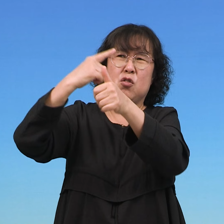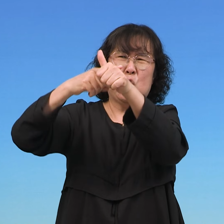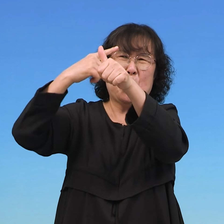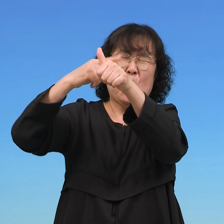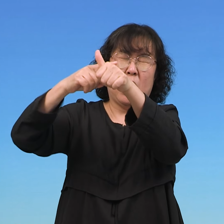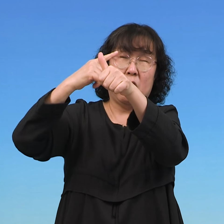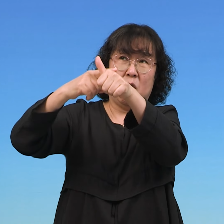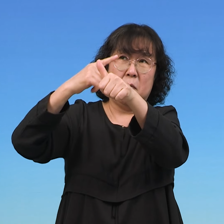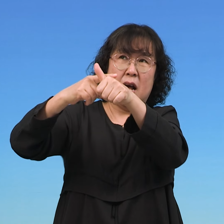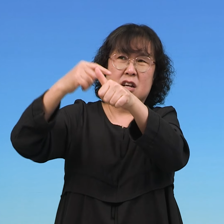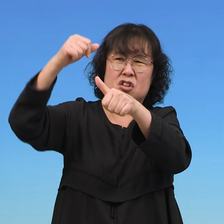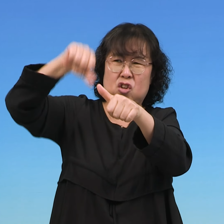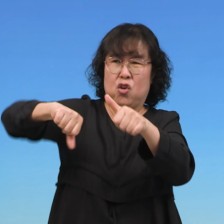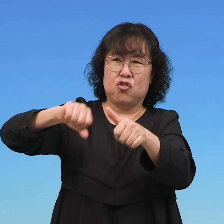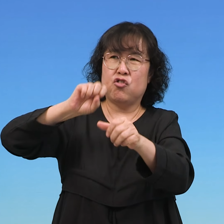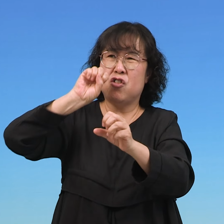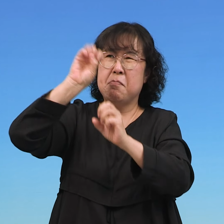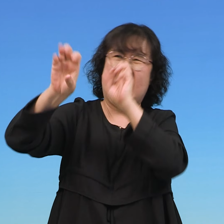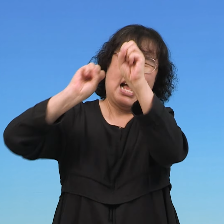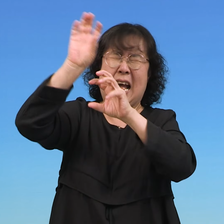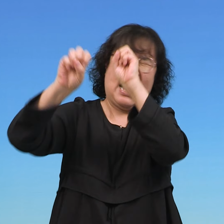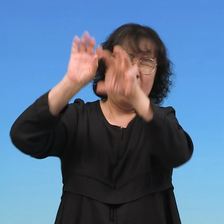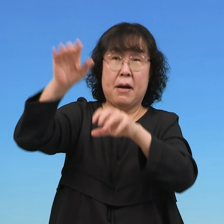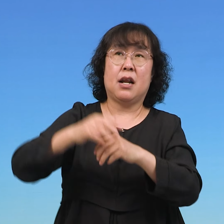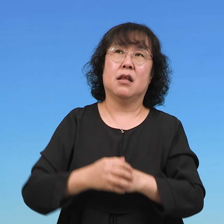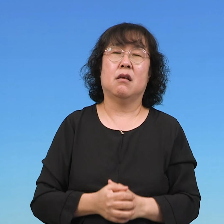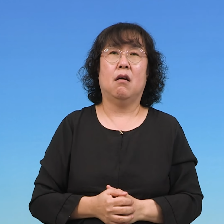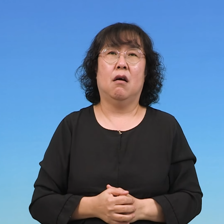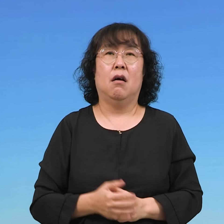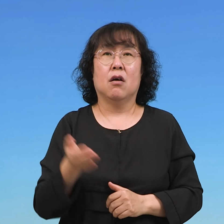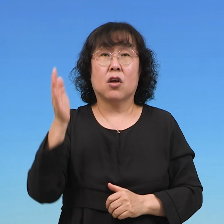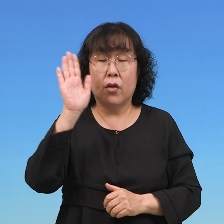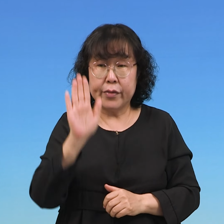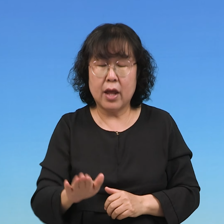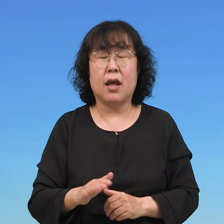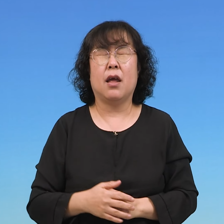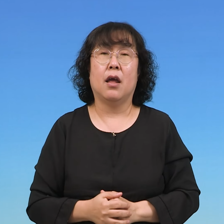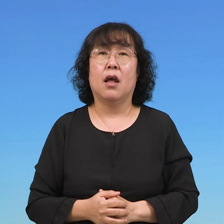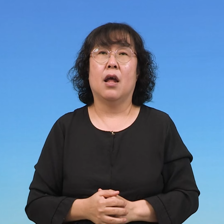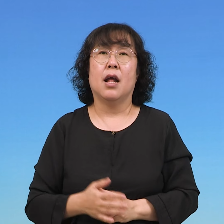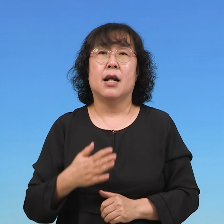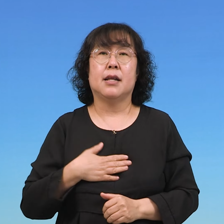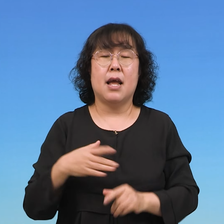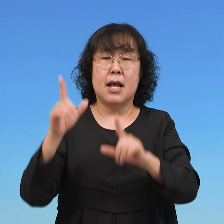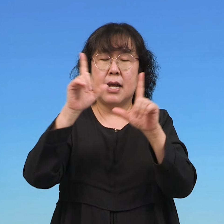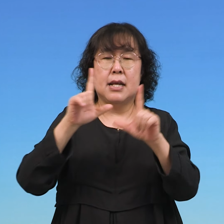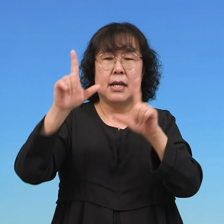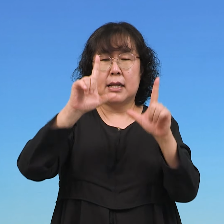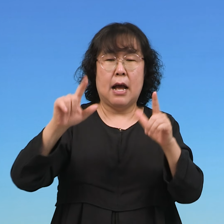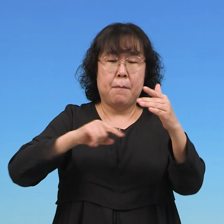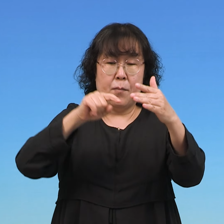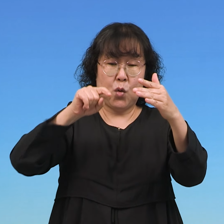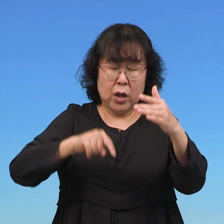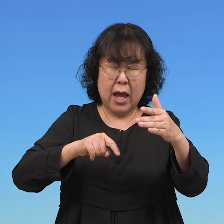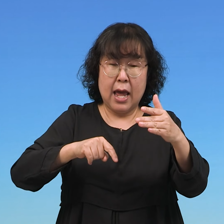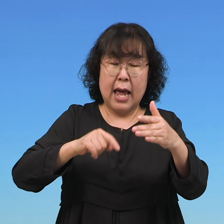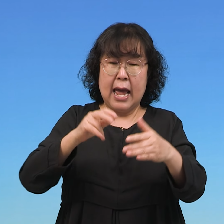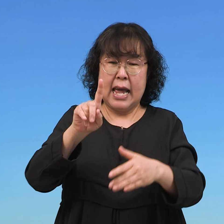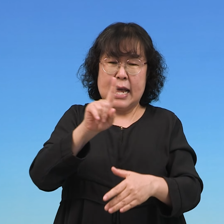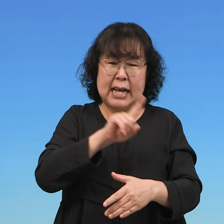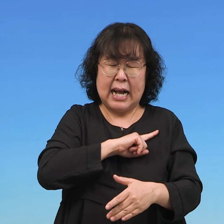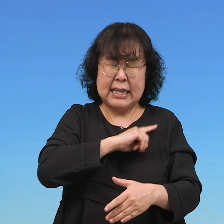다 퍼부었는데요. 여러분, 내 생애에 가장 큰